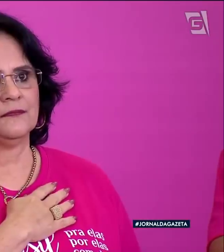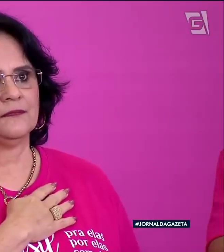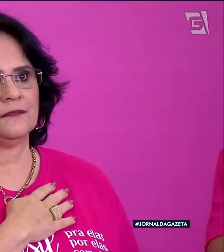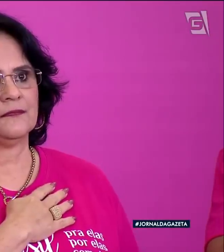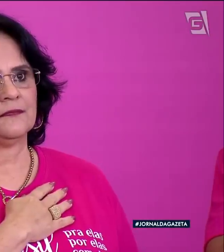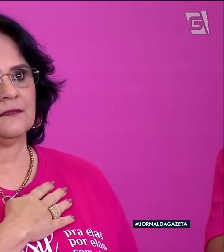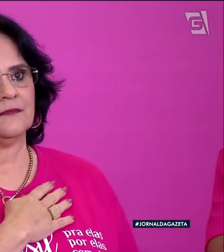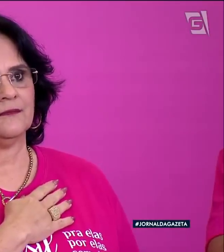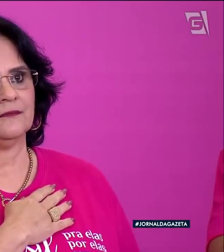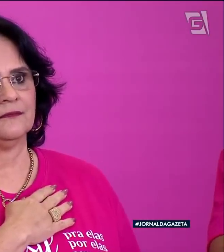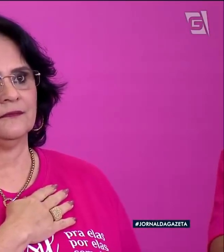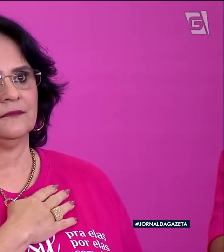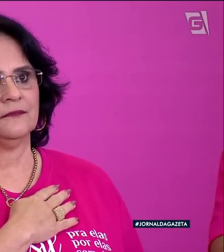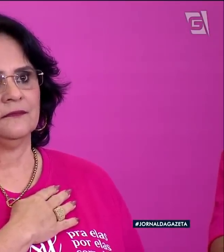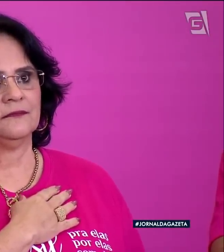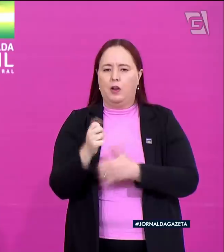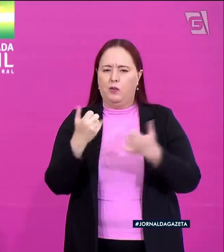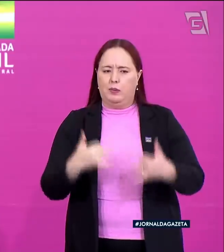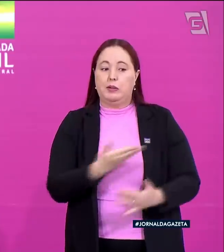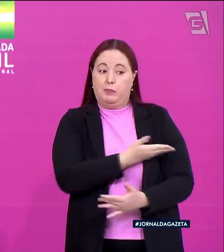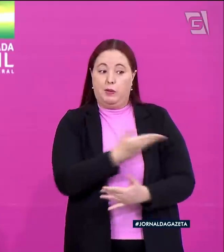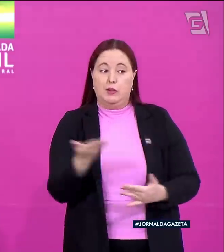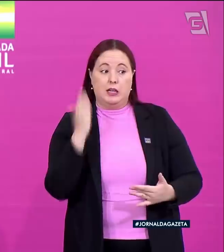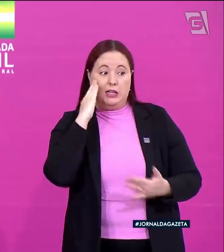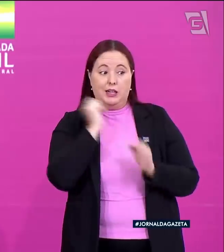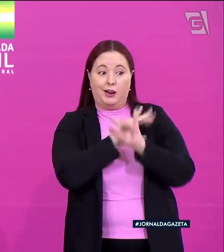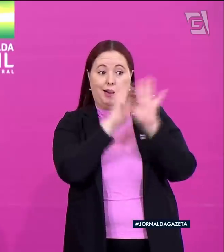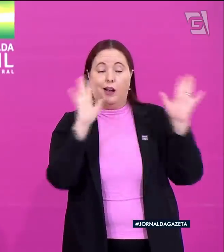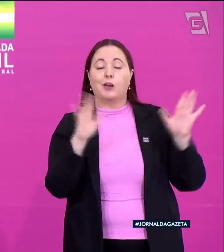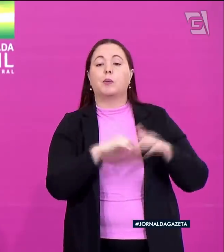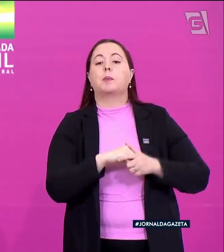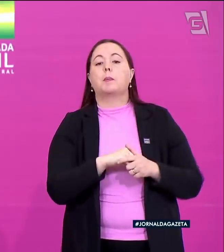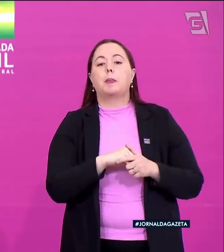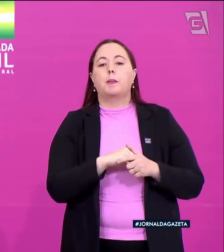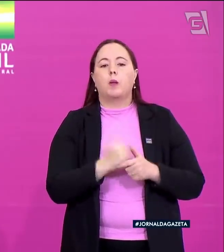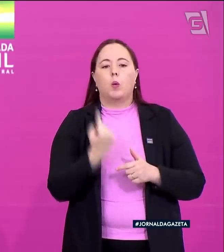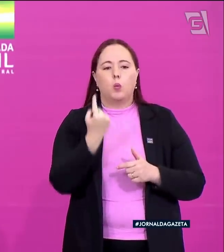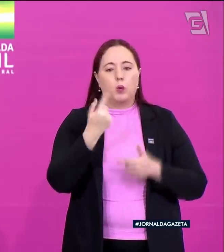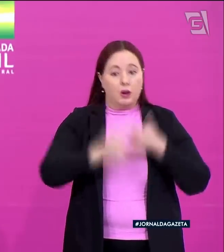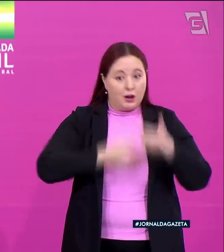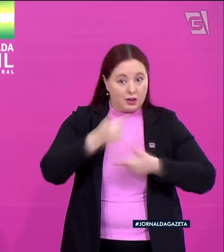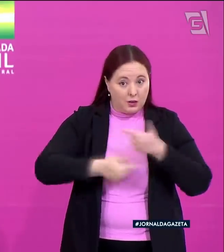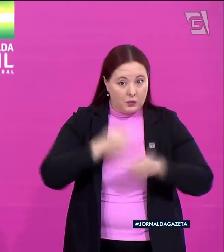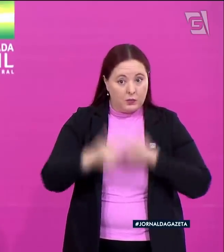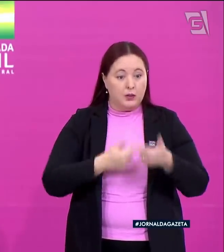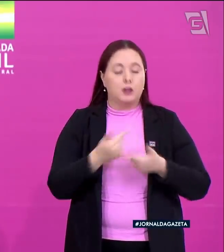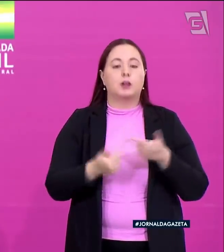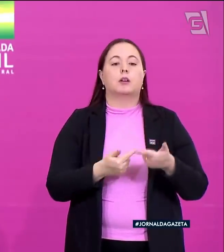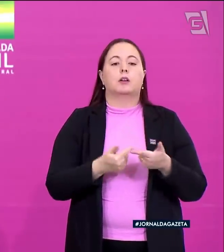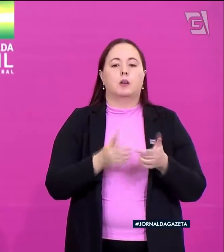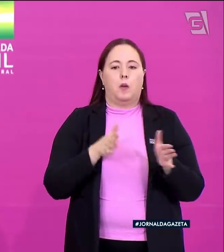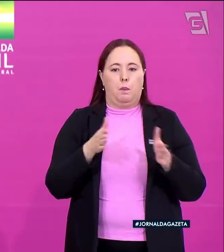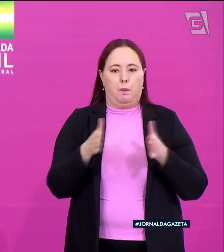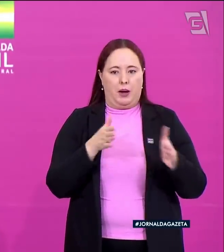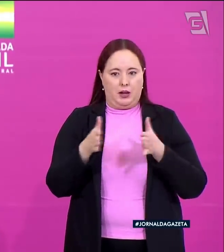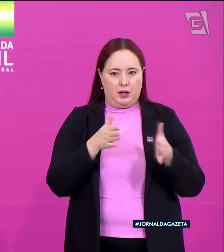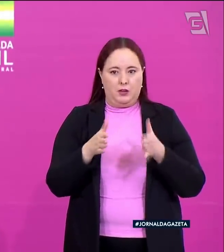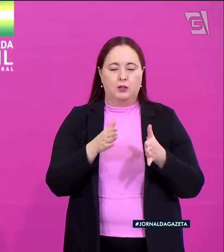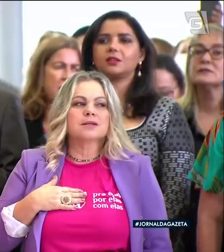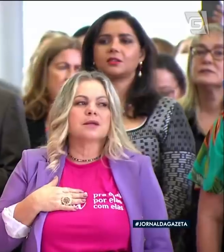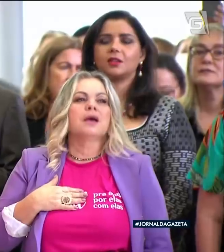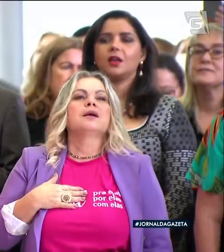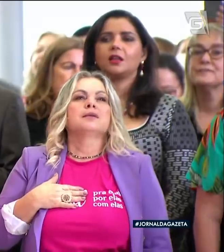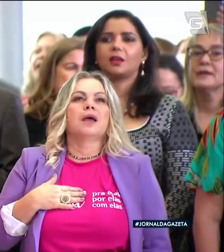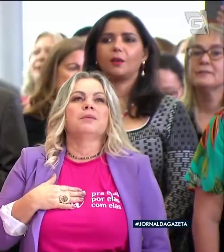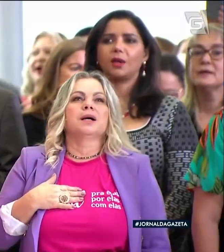A ministra Damares Alves afirmou que a participação das mulheres no governo é maior do que em gestões anteriores. Os dados levam em conta